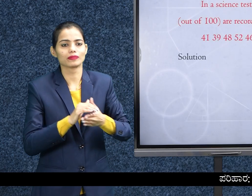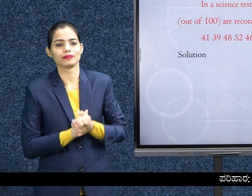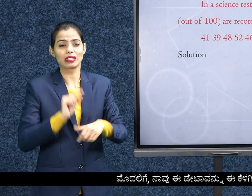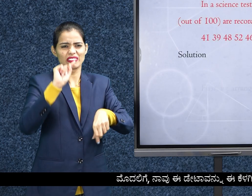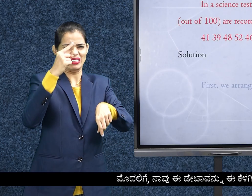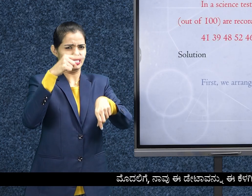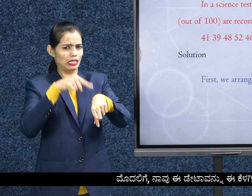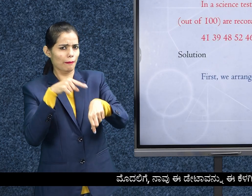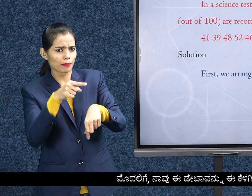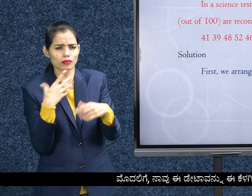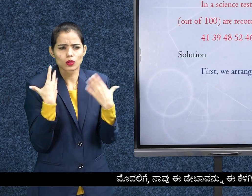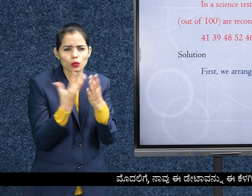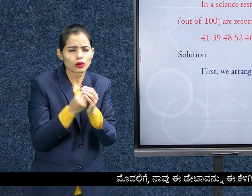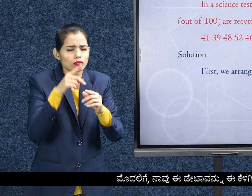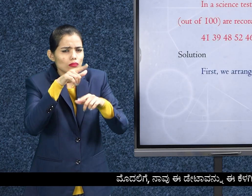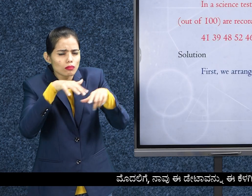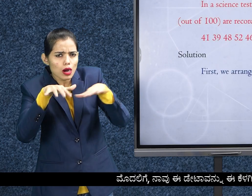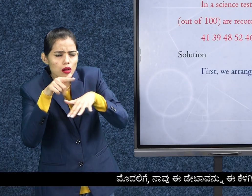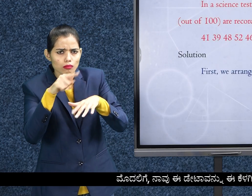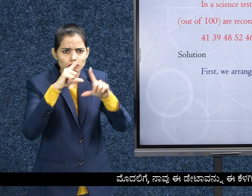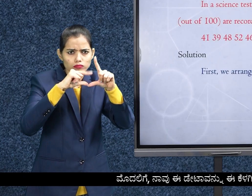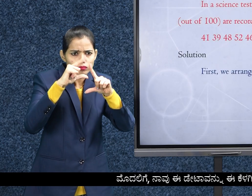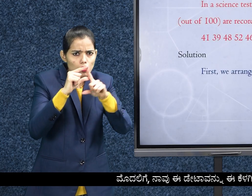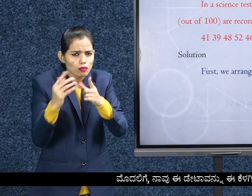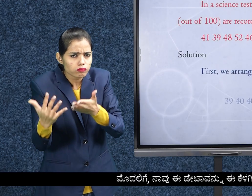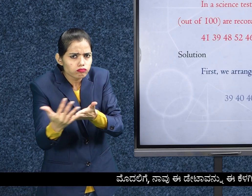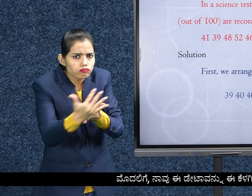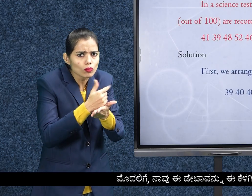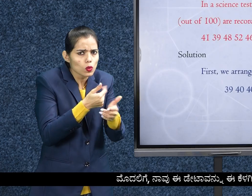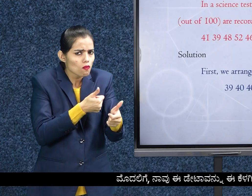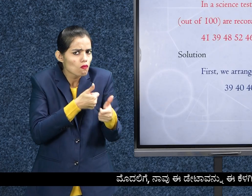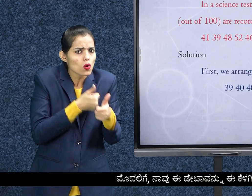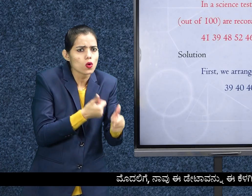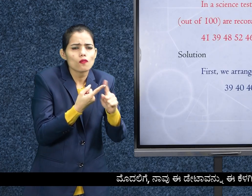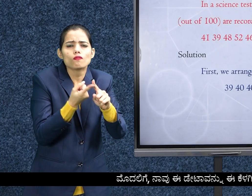ಪರಿಹಾರ: ಮೊದಲಿಗೆ ನಾವು ಈ ಡೇಟಾವನ್ನ ಈ ಕೆಳಗಿನ ರೂಪದಲ್ಲಿ ಜೋಡಿಸ್ತೇವೆ.